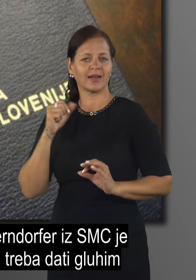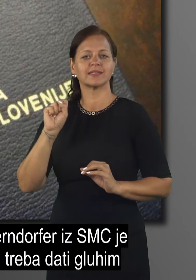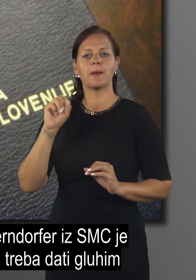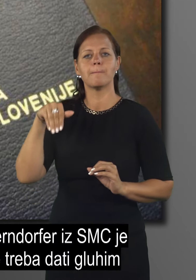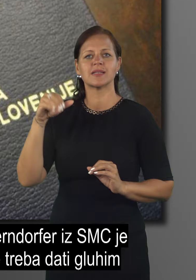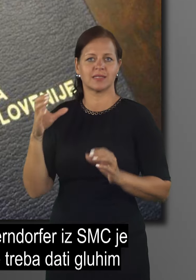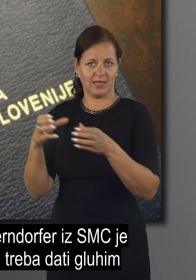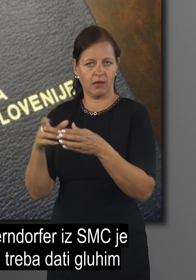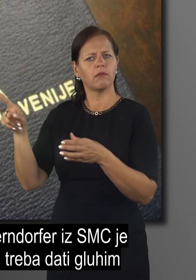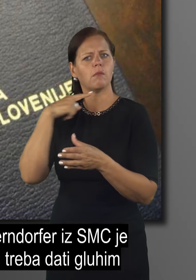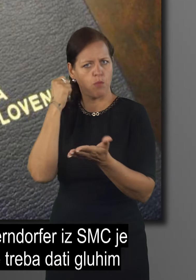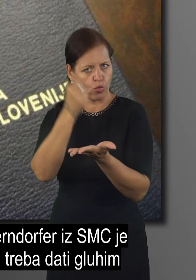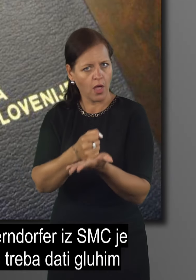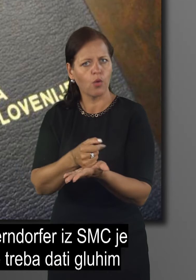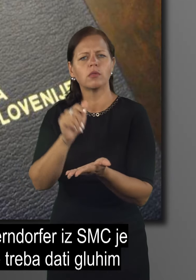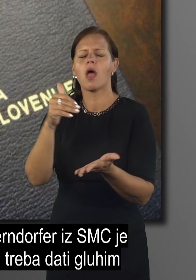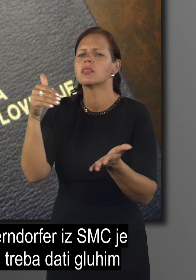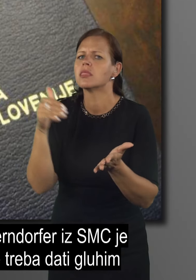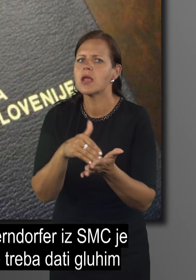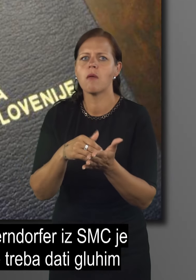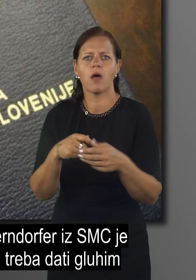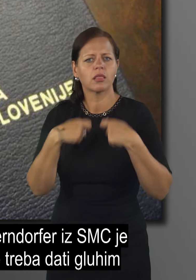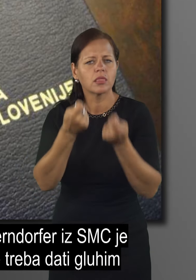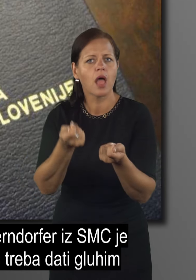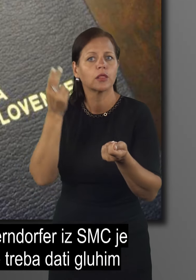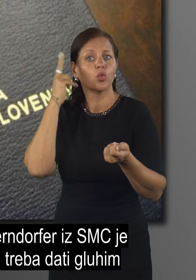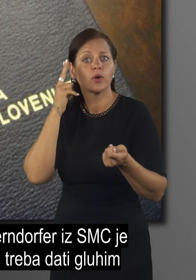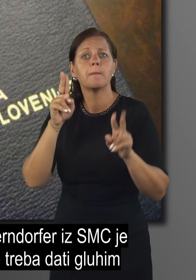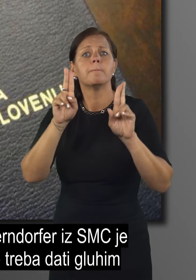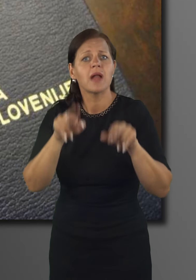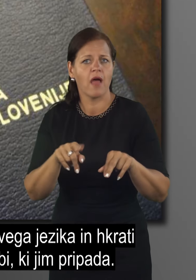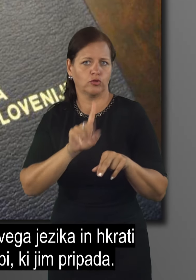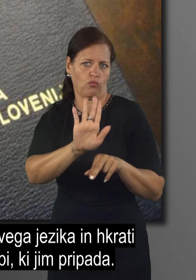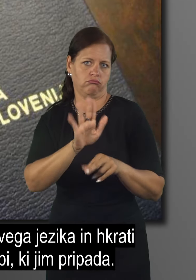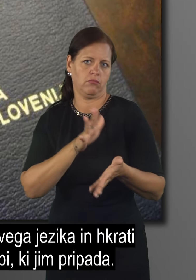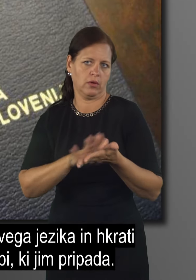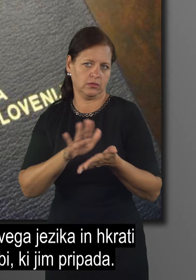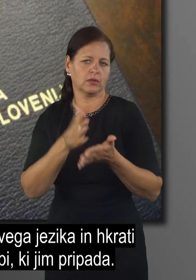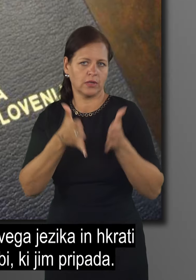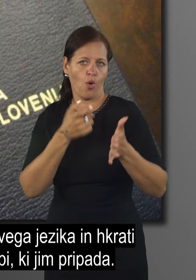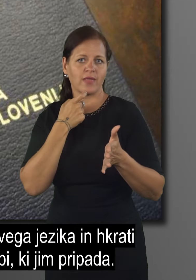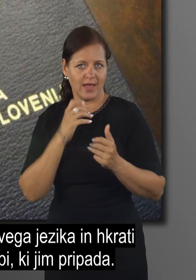je poudaril, da je treba dati gluhim pravico do njihovega jezika in hkrati mesto v družbi, ki jim